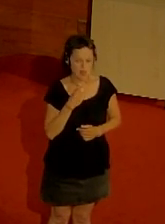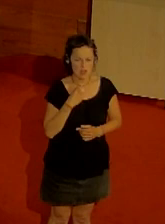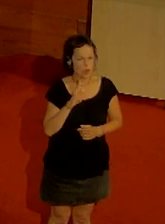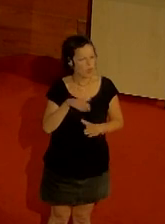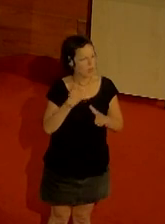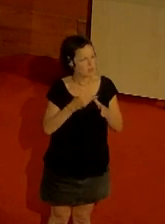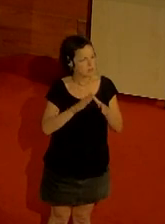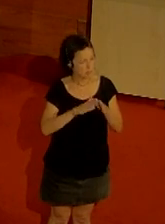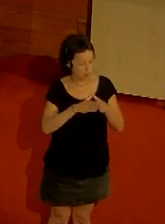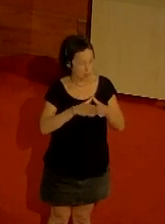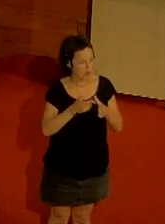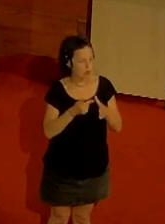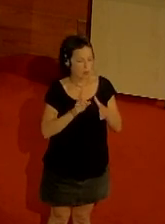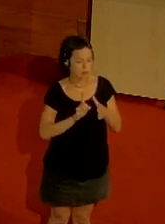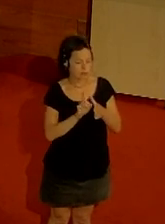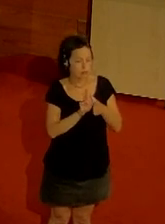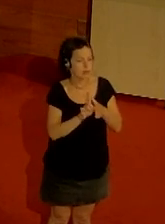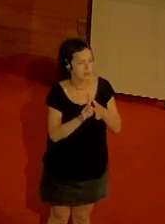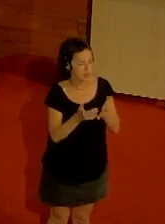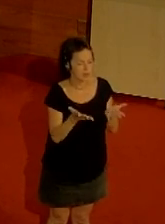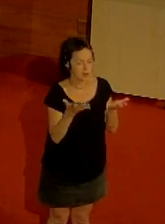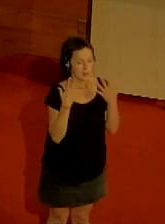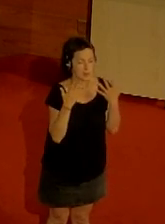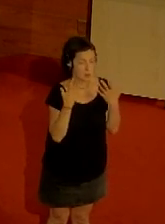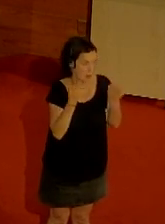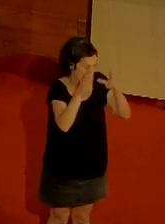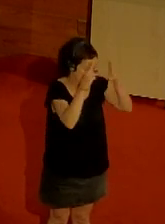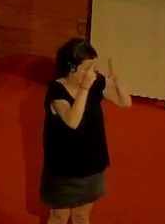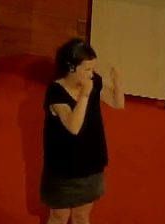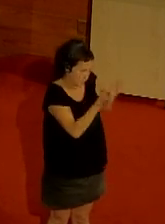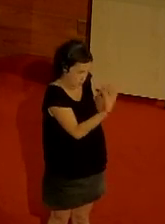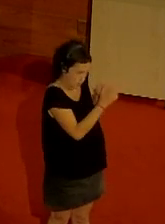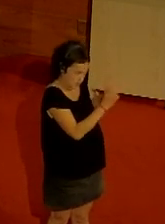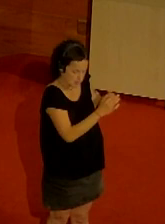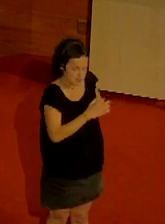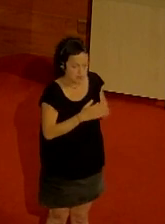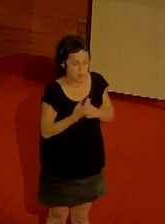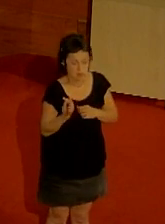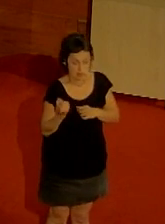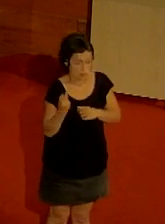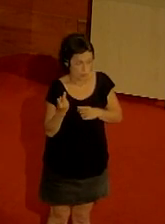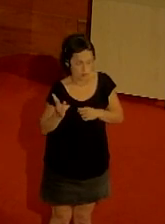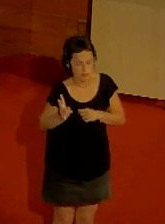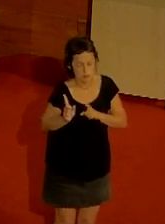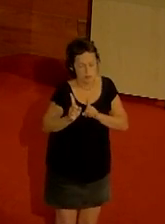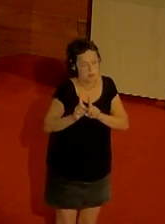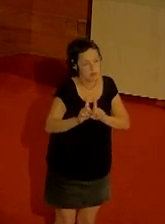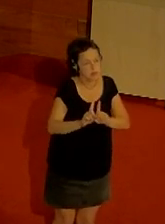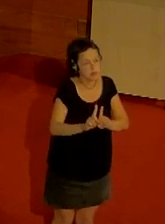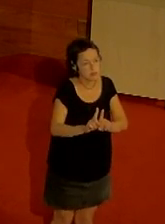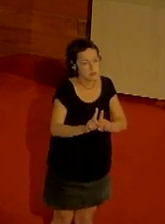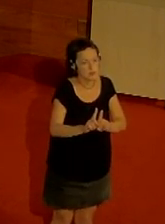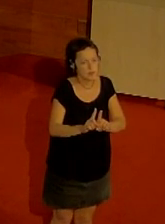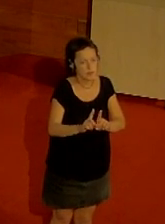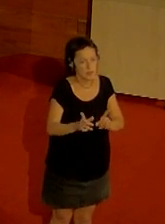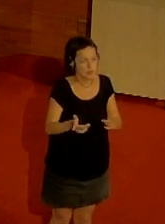¿no? Algo así, según lo que me comentó la enfermera. Y salieron y nada más salir, el chico